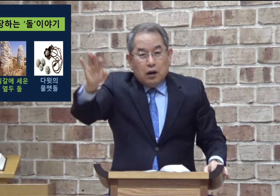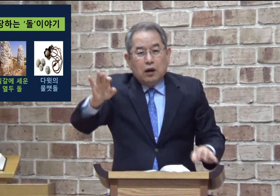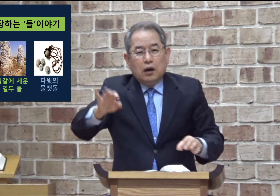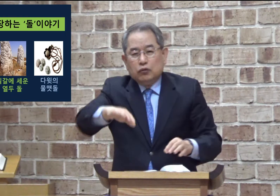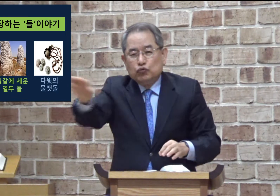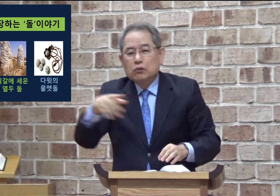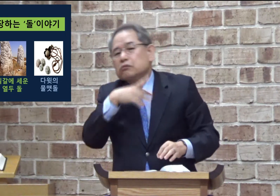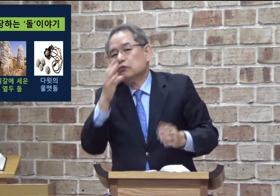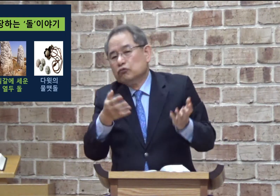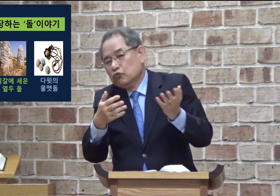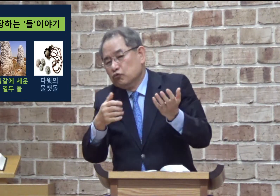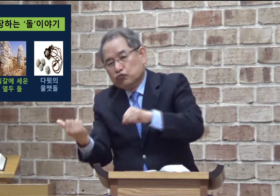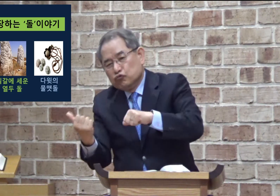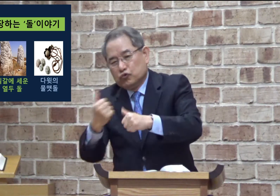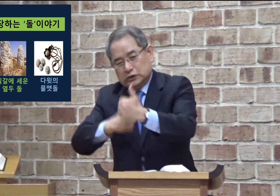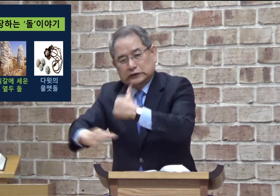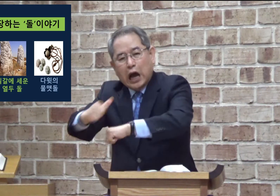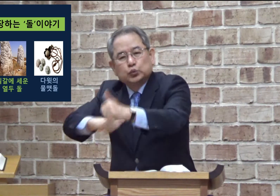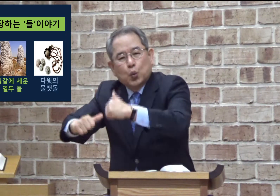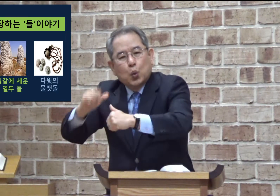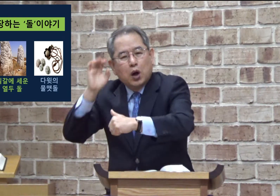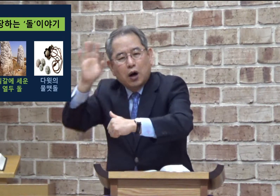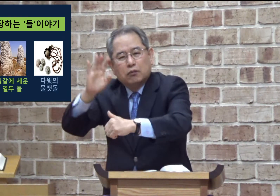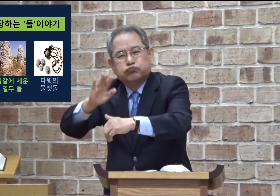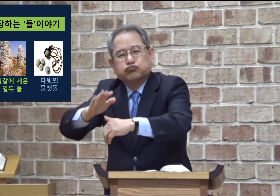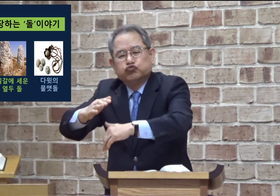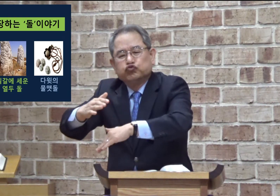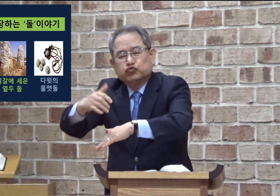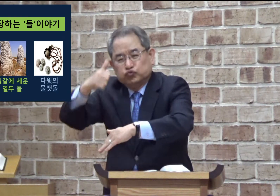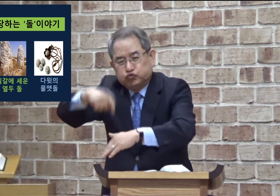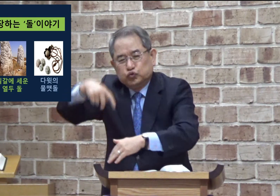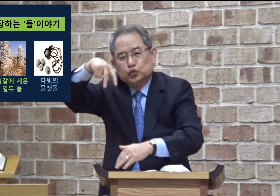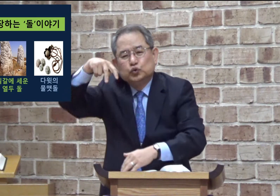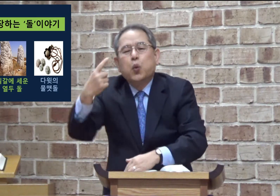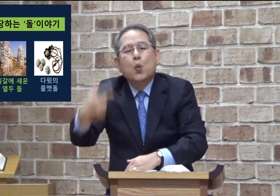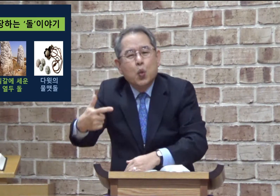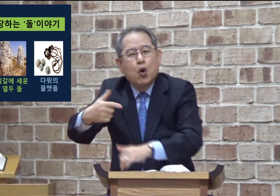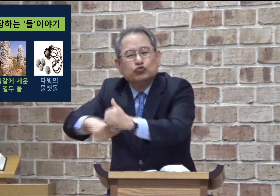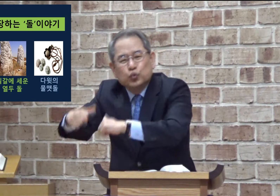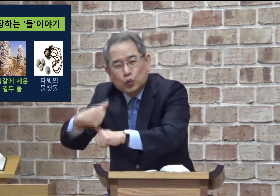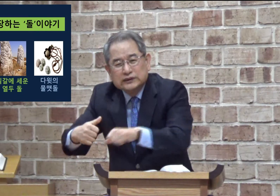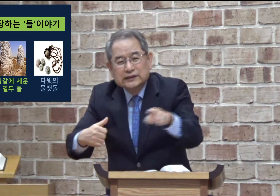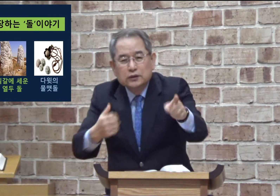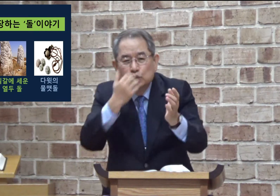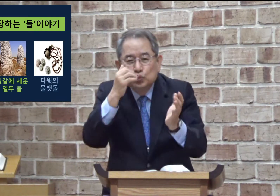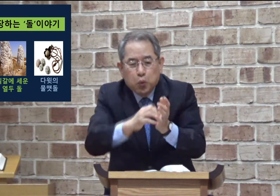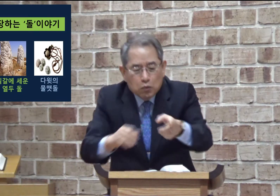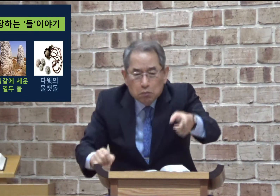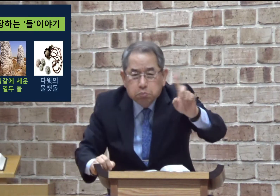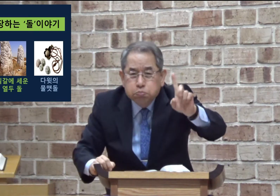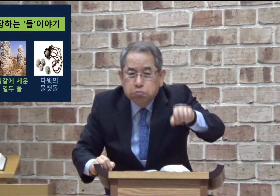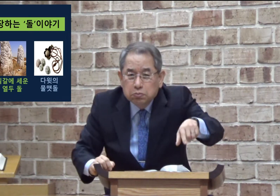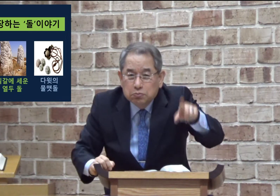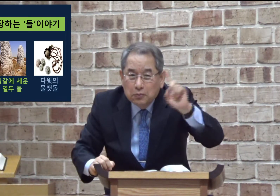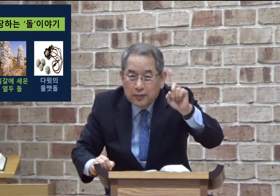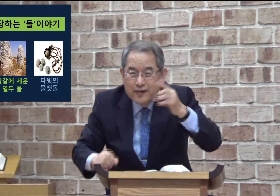후손들이 이 돌이 무엇인가 했을 때 이 이야기를, 이 요단강을 건넌